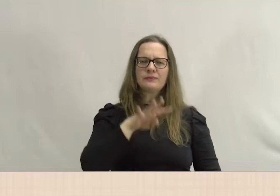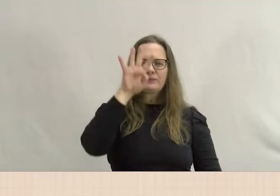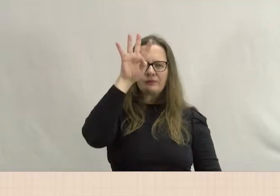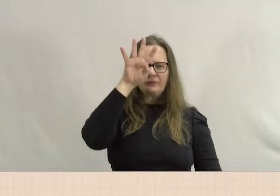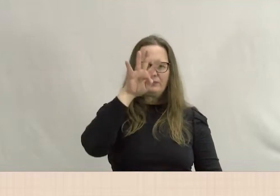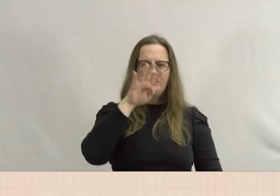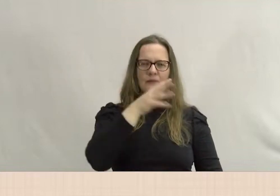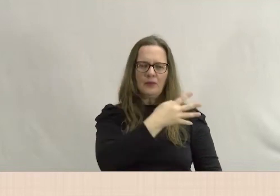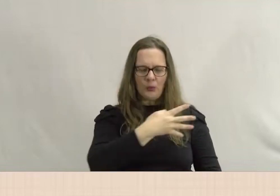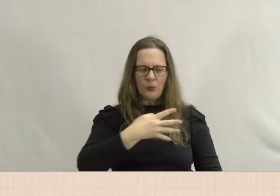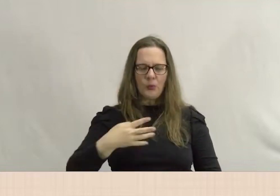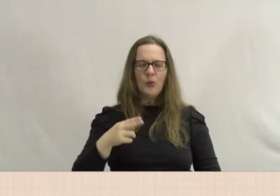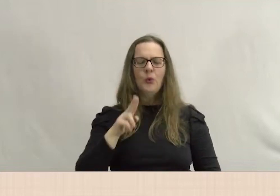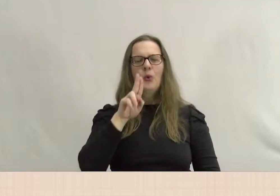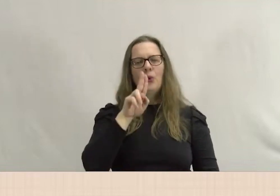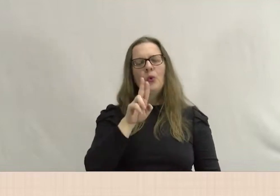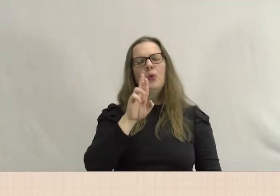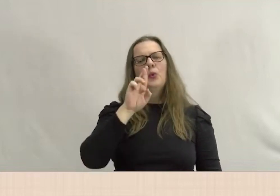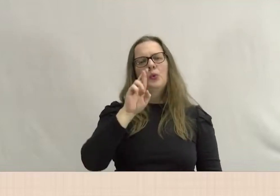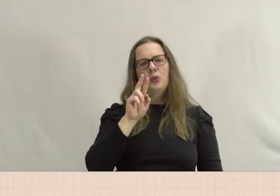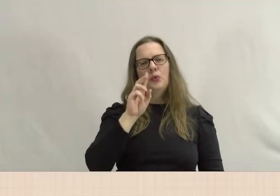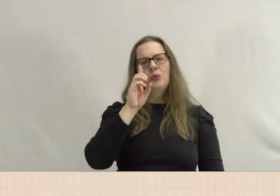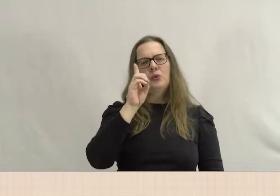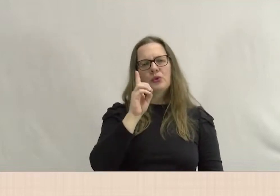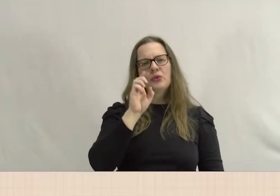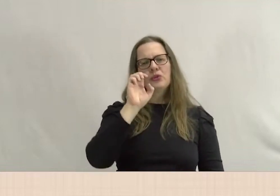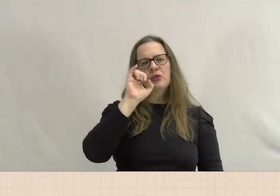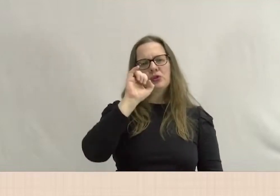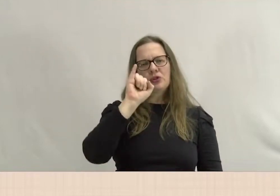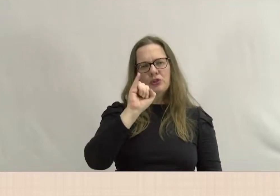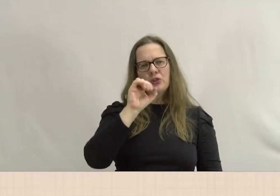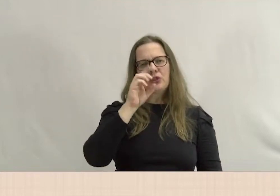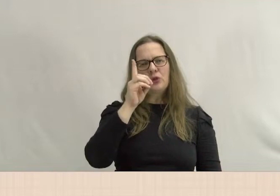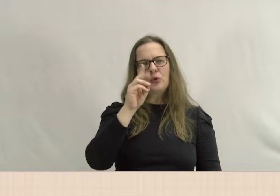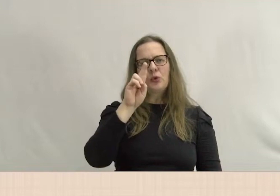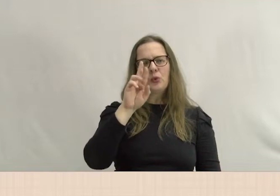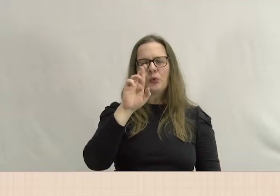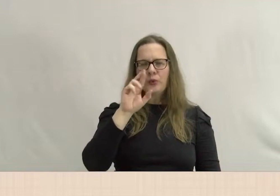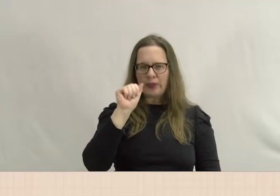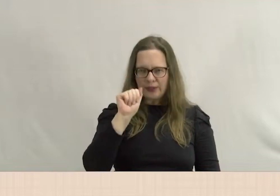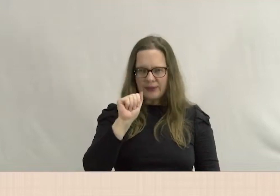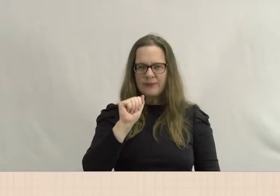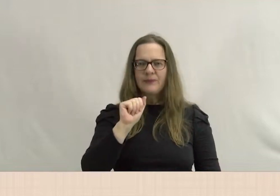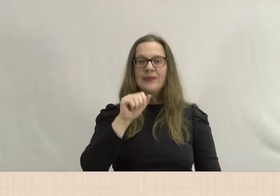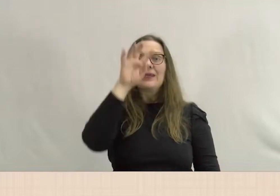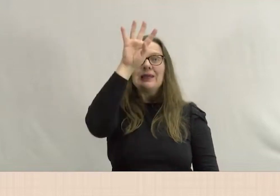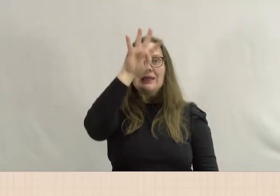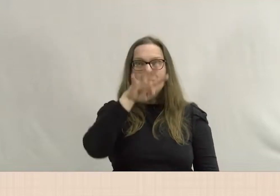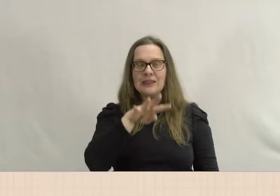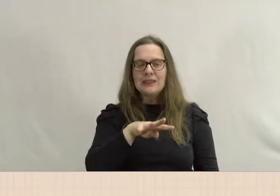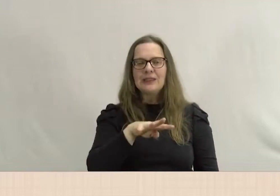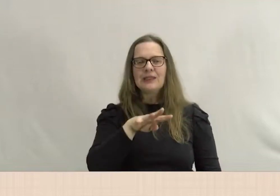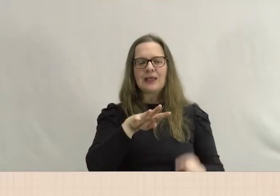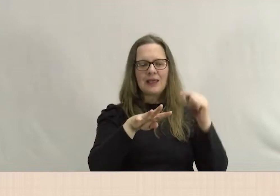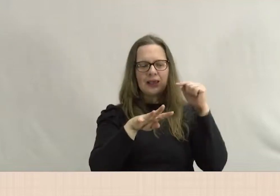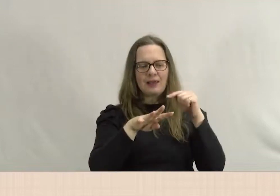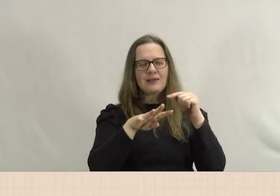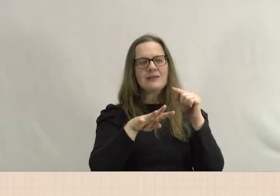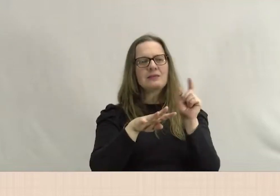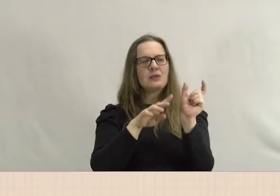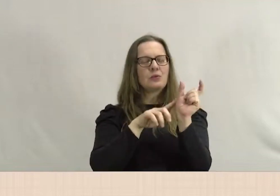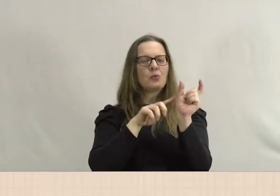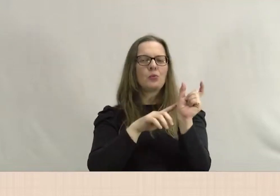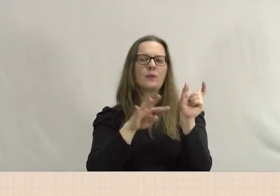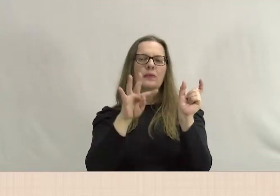são chamados de trama. E esse entrelaçamento, em um sentido e no outro